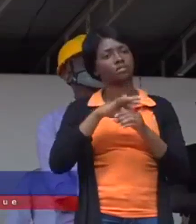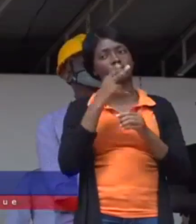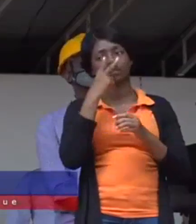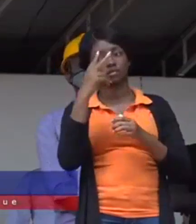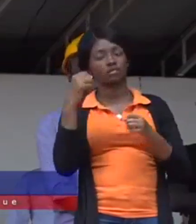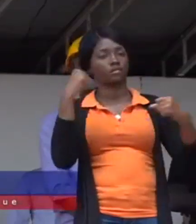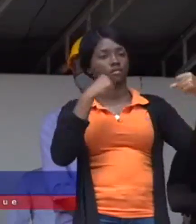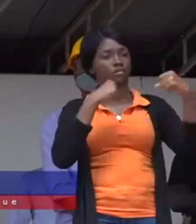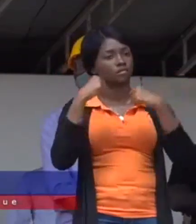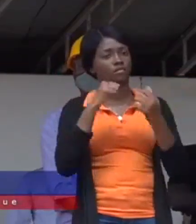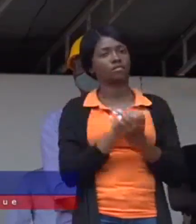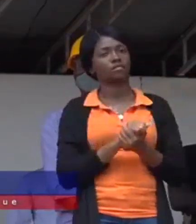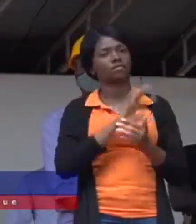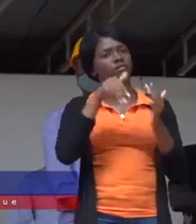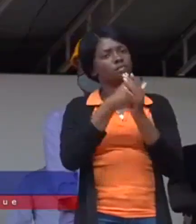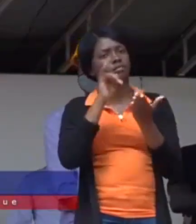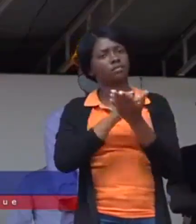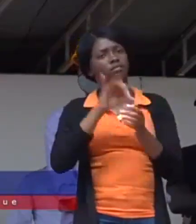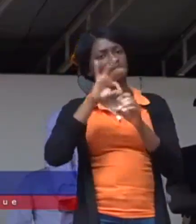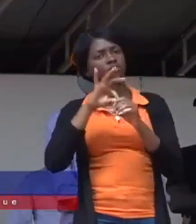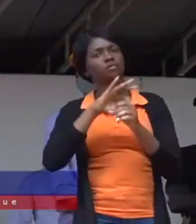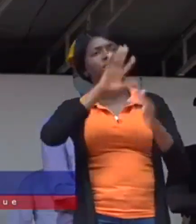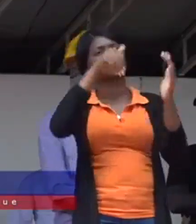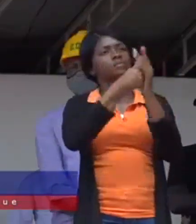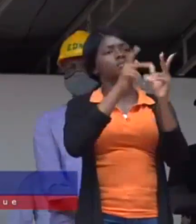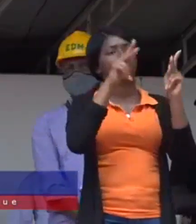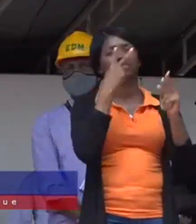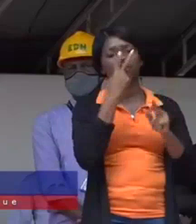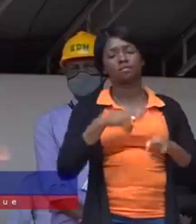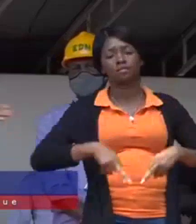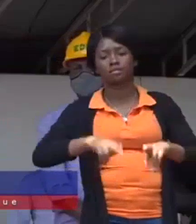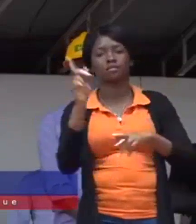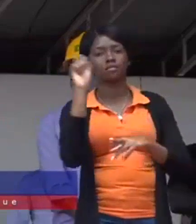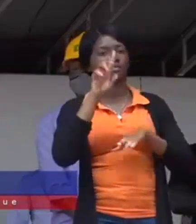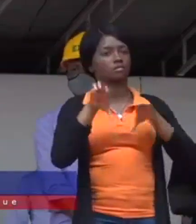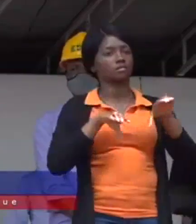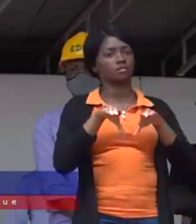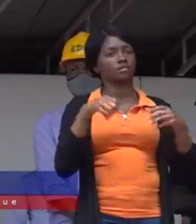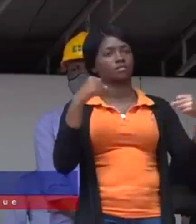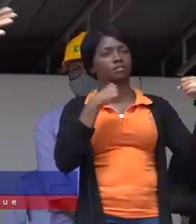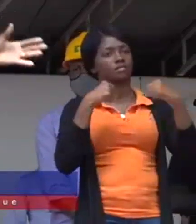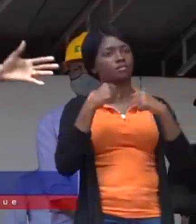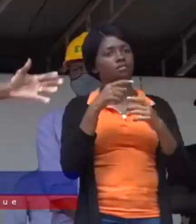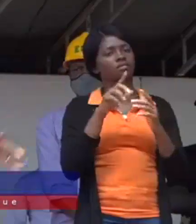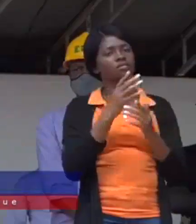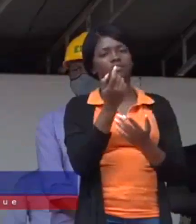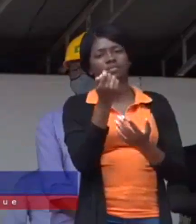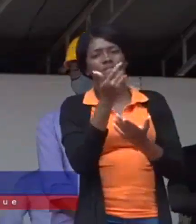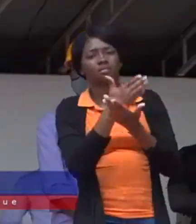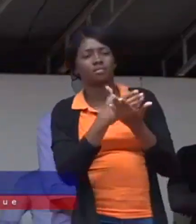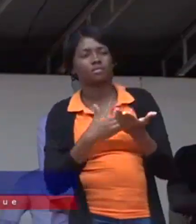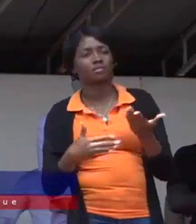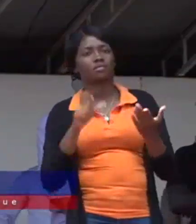pété à tout. Parce que tout ça me dévote, tout le monde est dans la route côté à faire et puis bataille pété. On vient tirer ce mandat, on